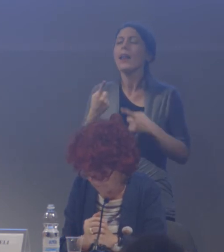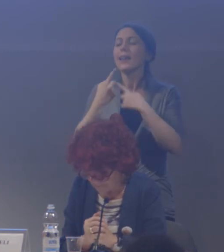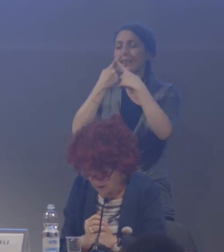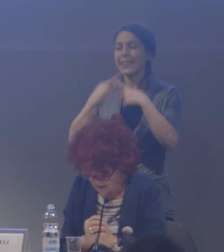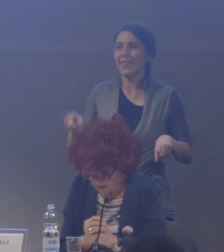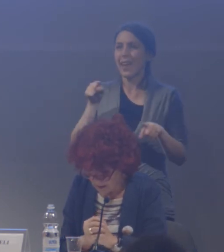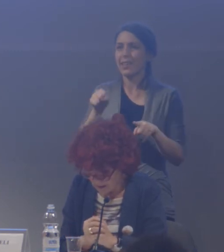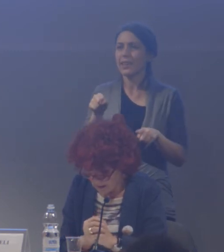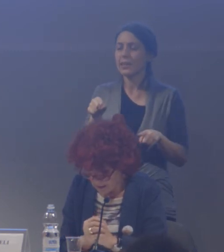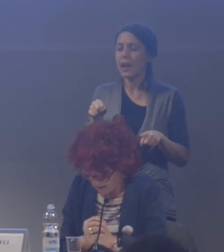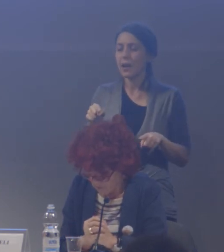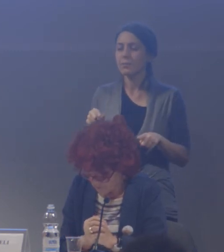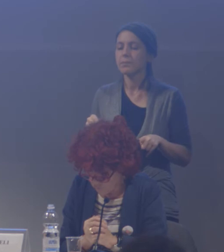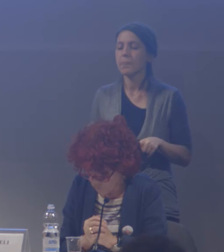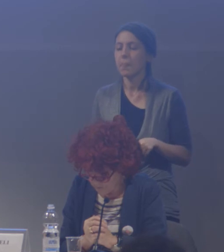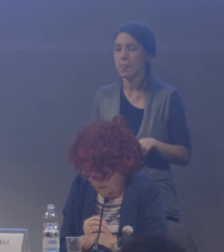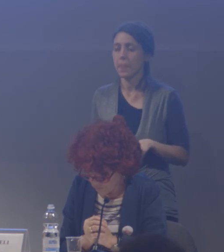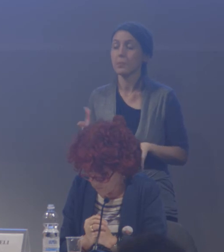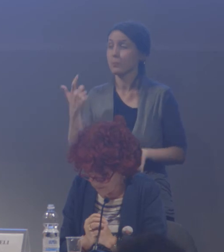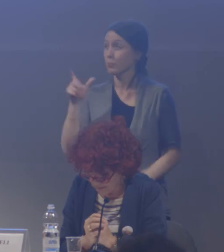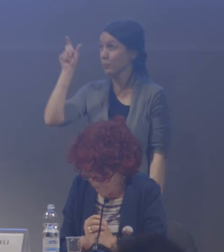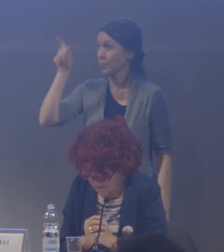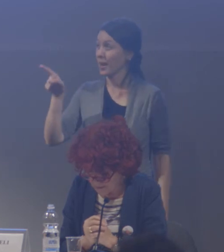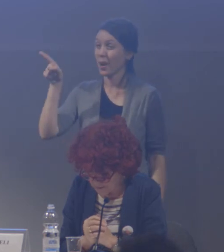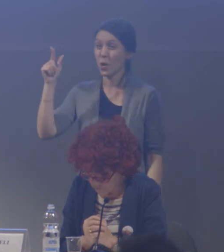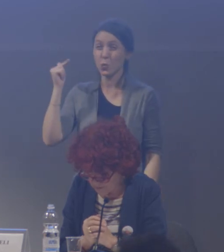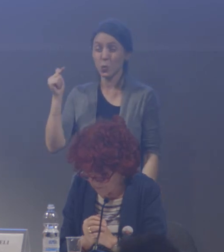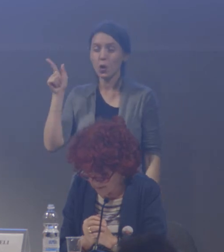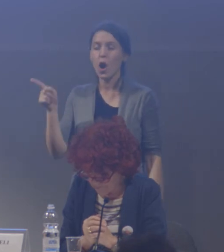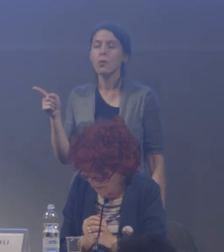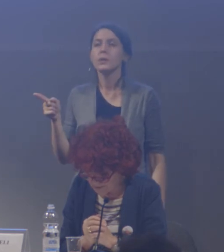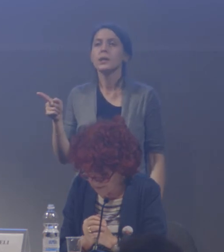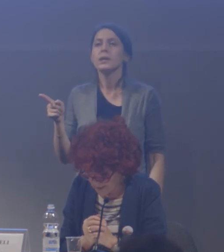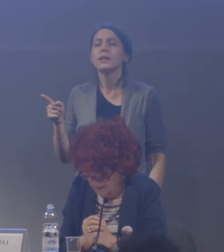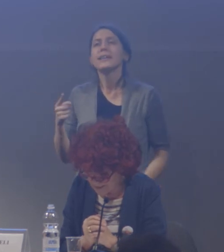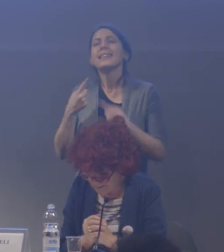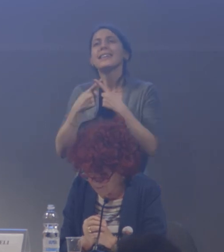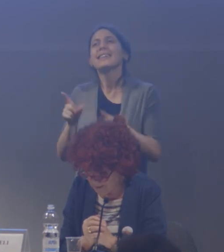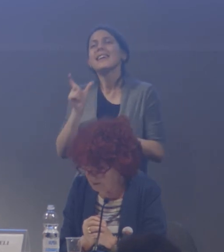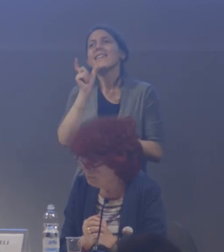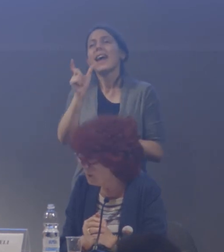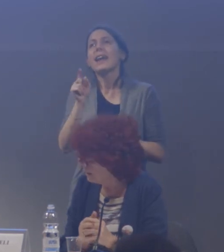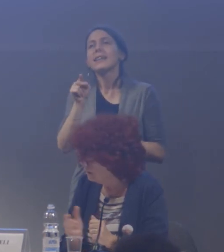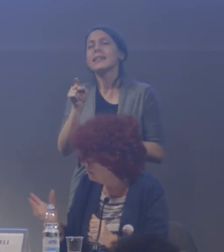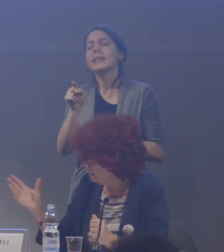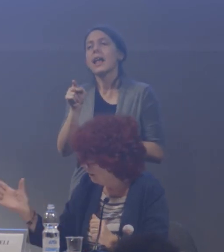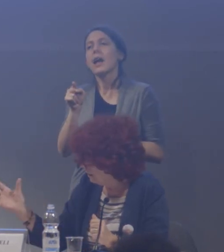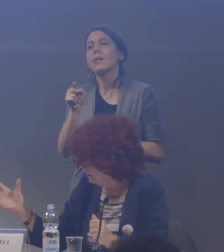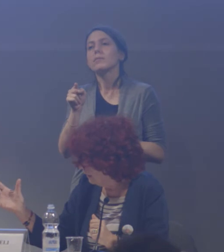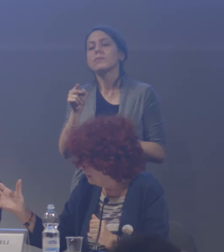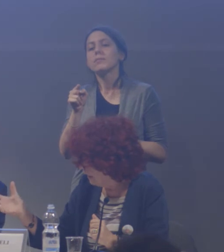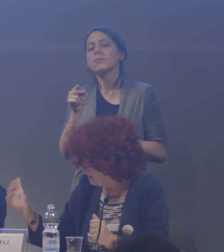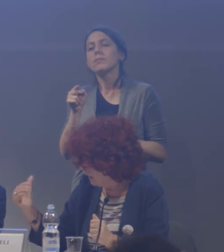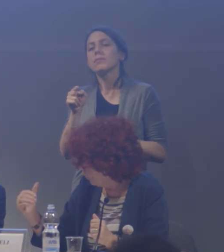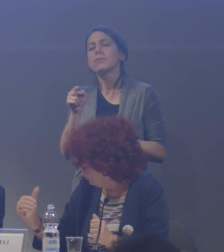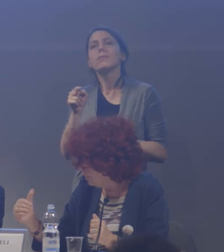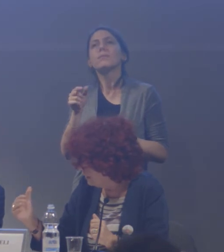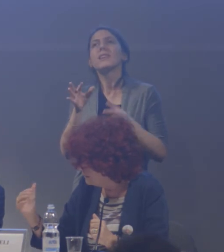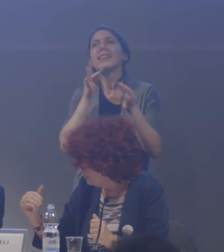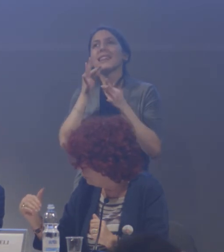diversità. Allora, Tullio De Mauro ha evidenziato il tema della diversità esattamente per